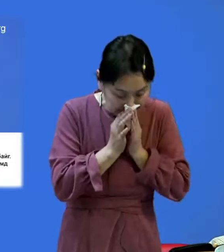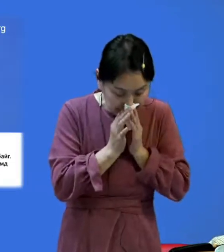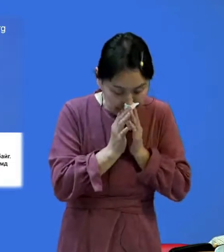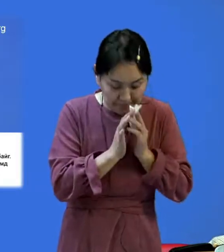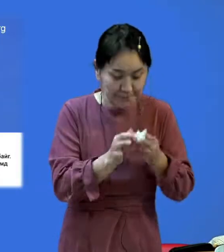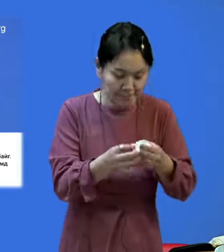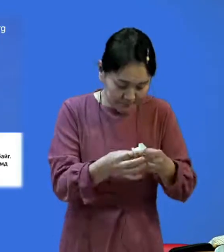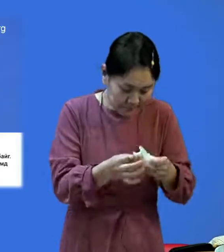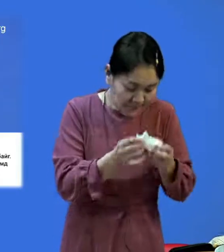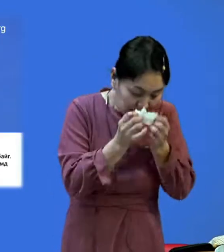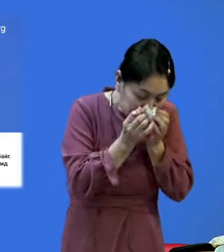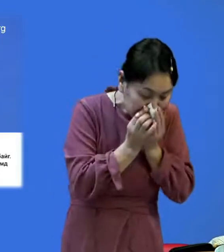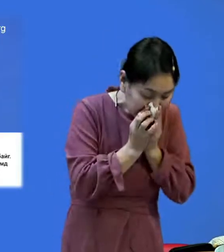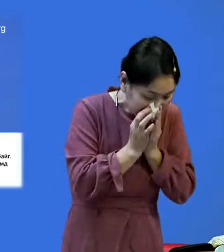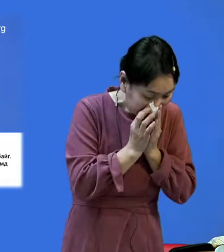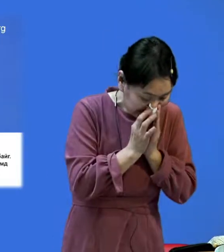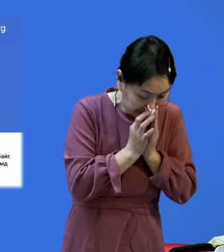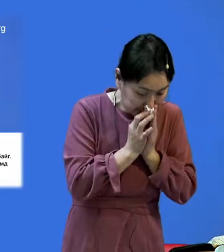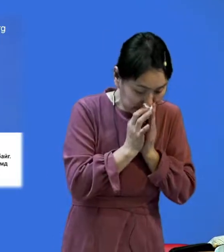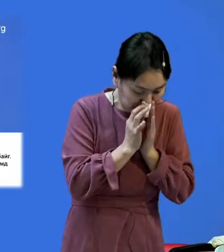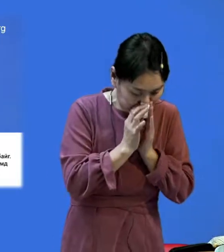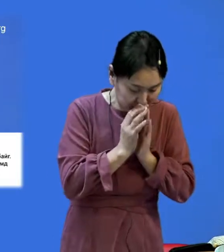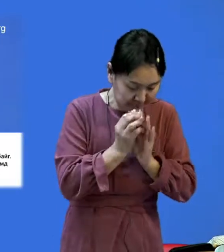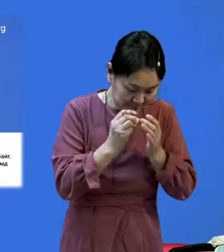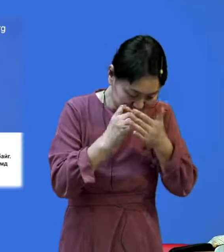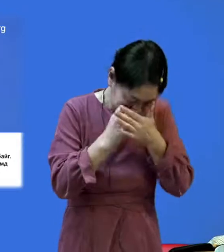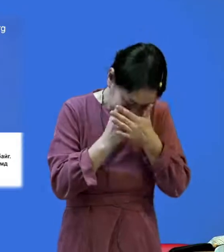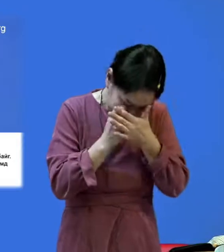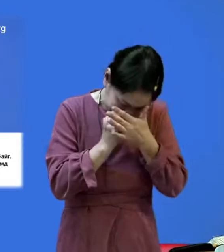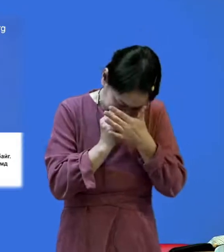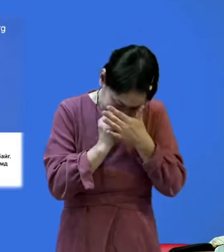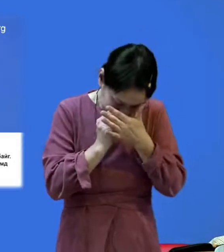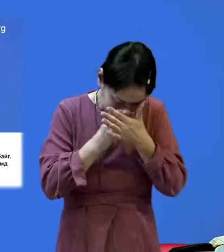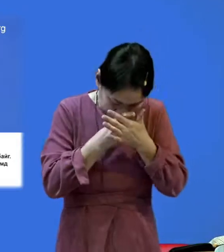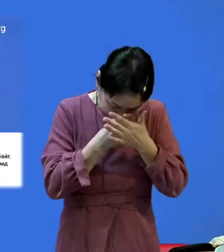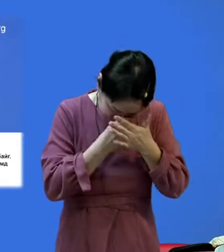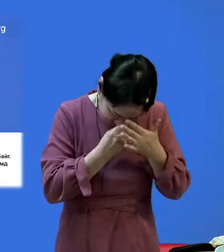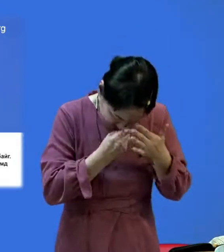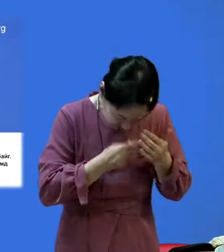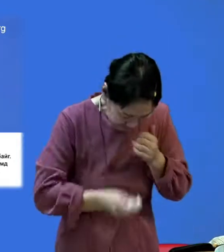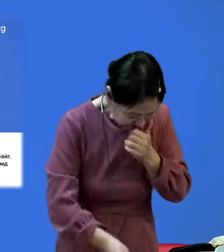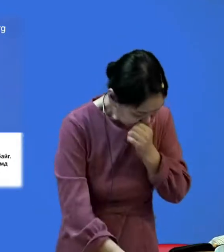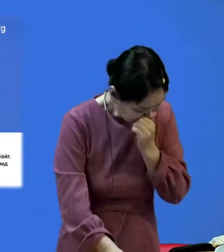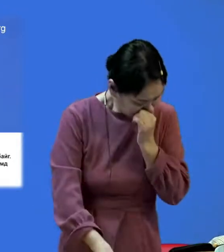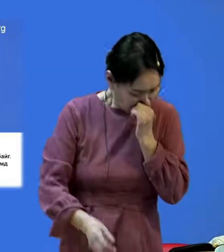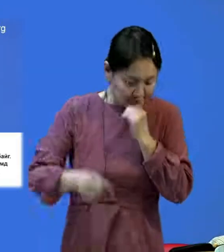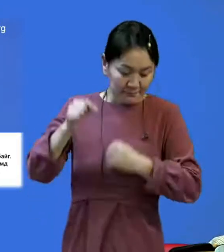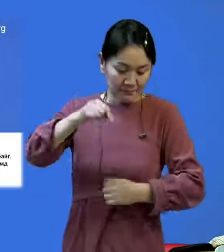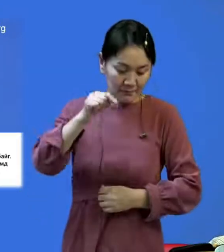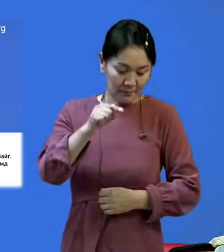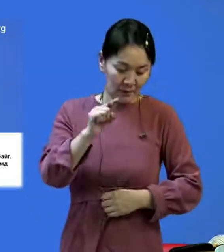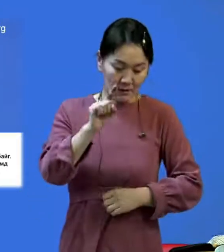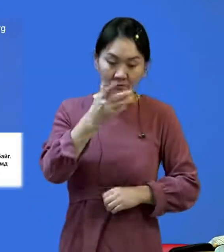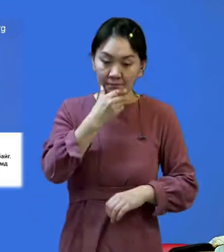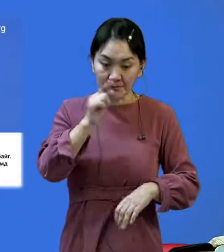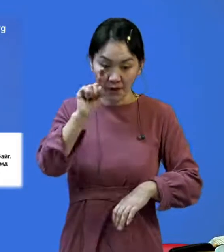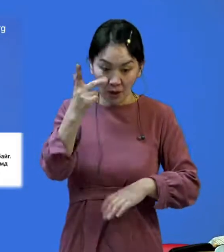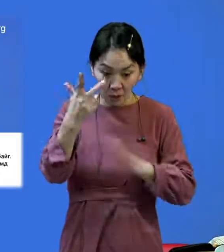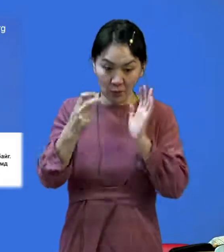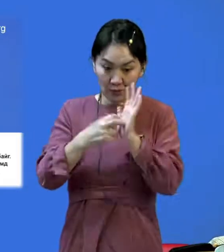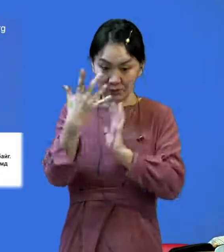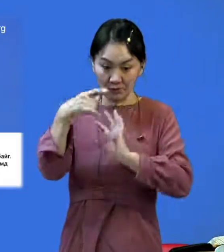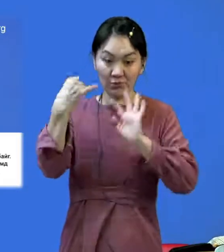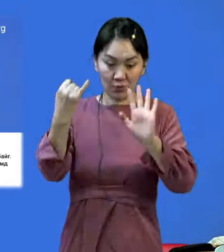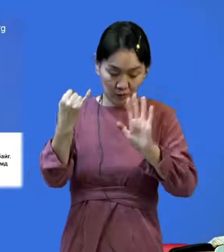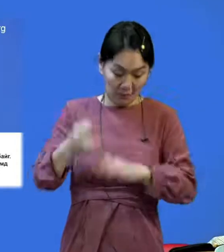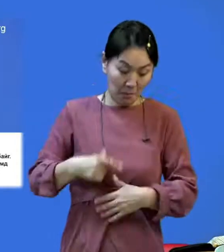Бага юмдаа сэтгэл хангалуун байж амьдралч нь мөнгийг хайрлахаас чөлөөтэй байг. Учир нь тэр өөрөө би чамайг хизээч орхихгүй мөн